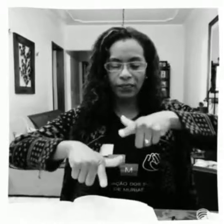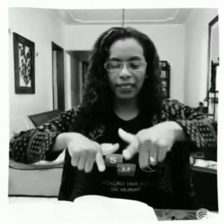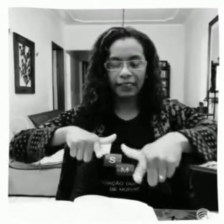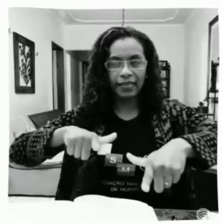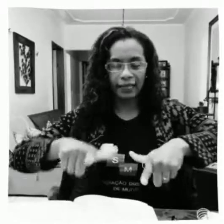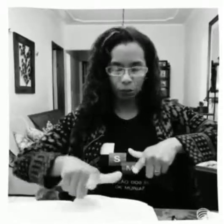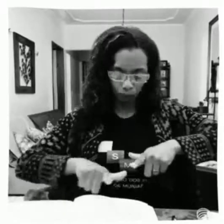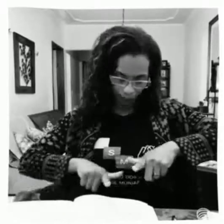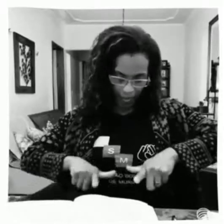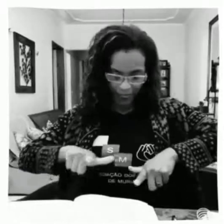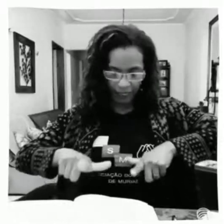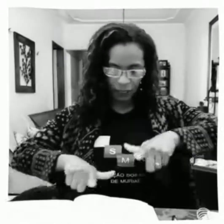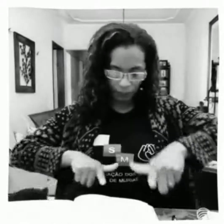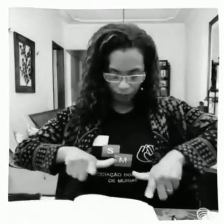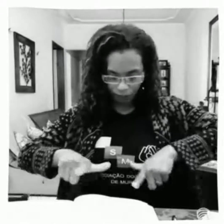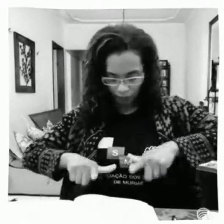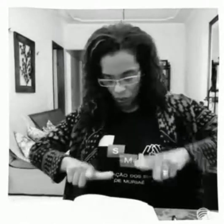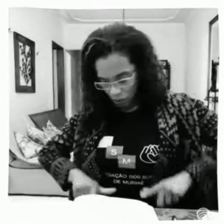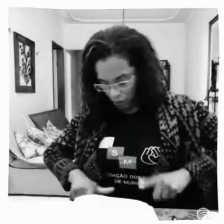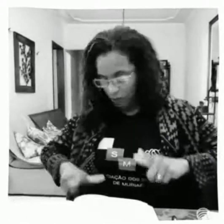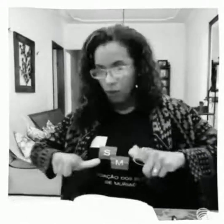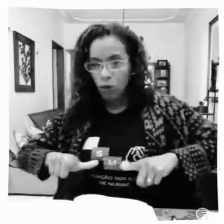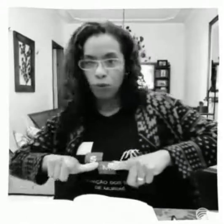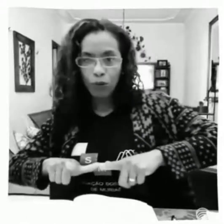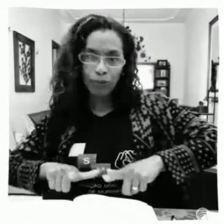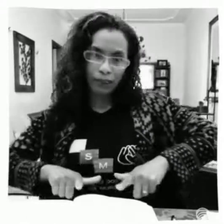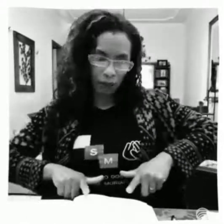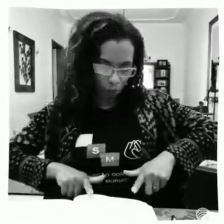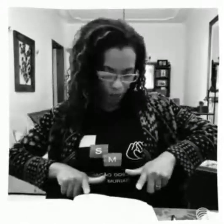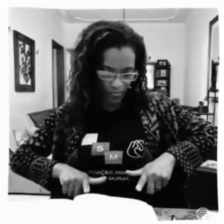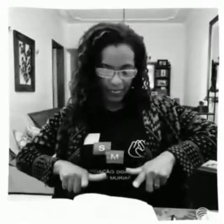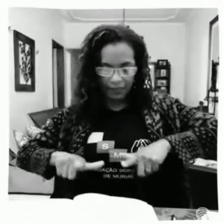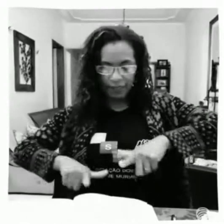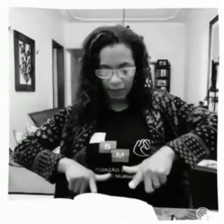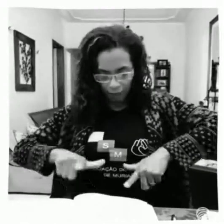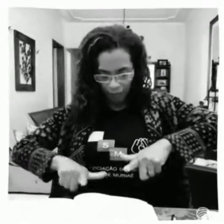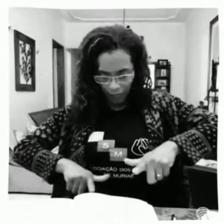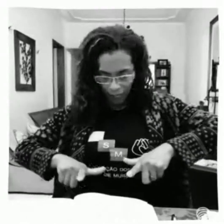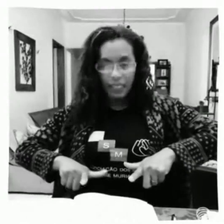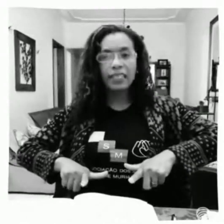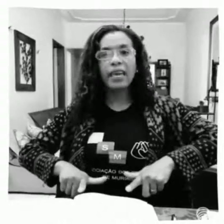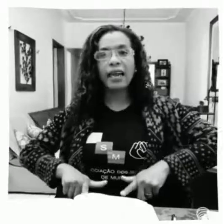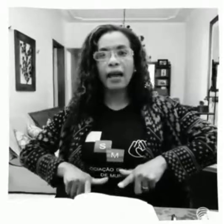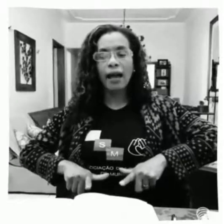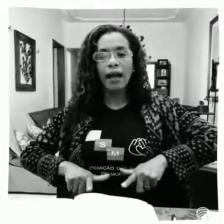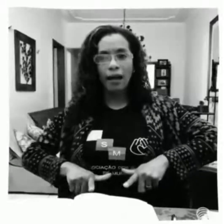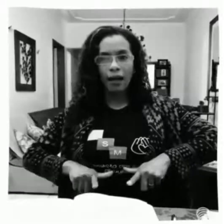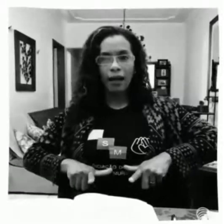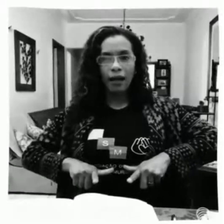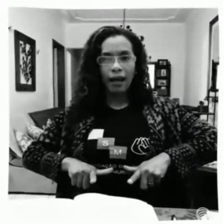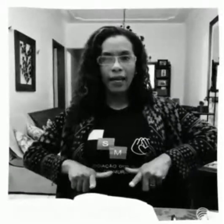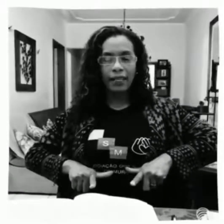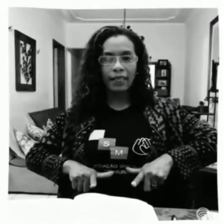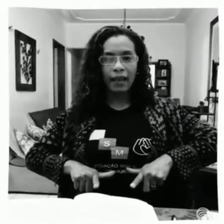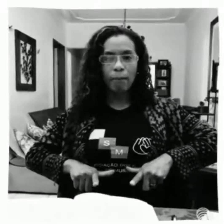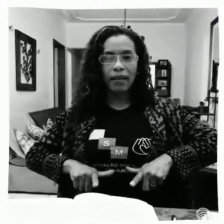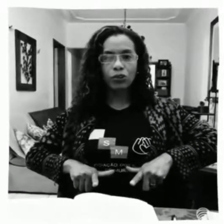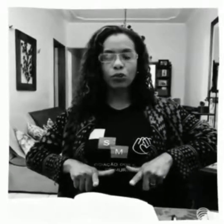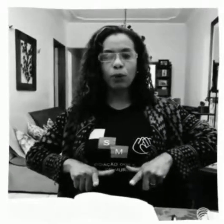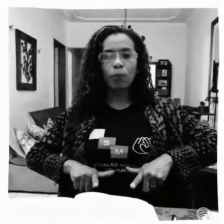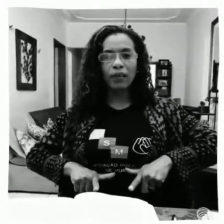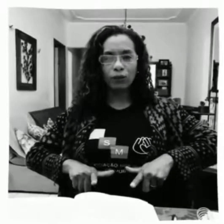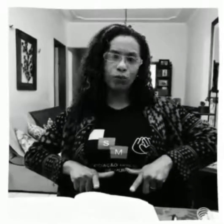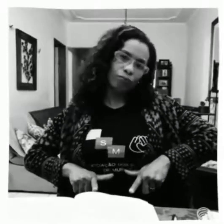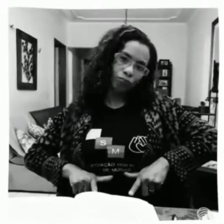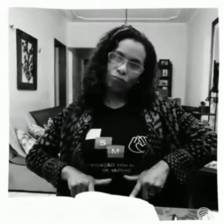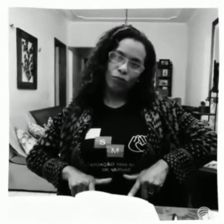é alternado, aqui, ó. O movimento que eu uso é esse e é aqui abaixo